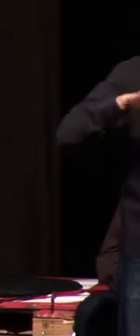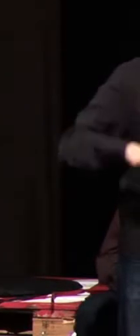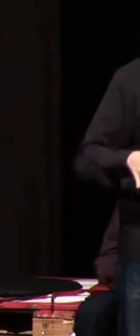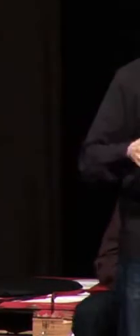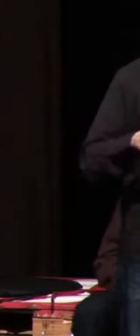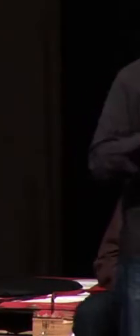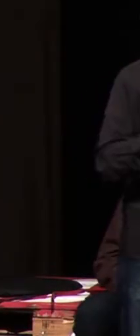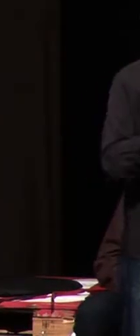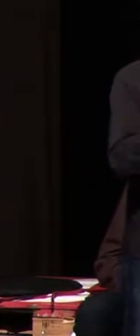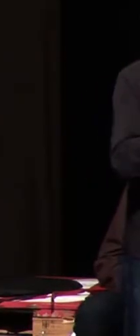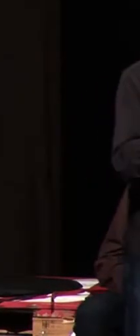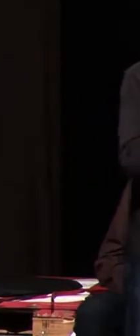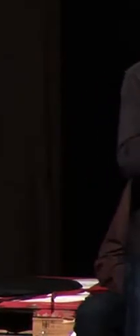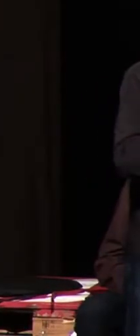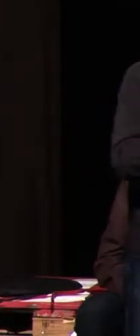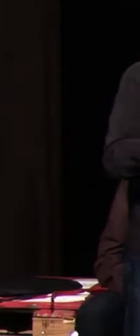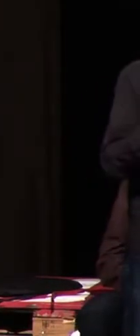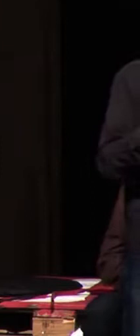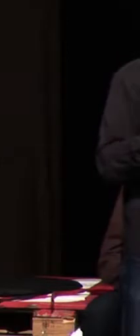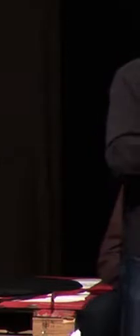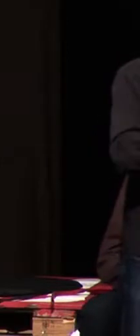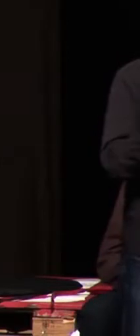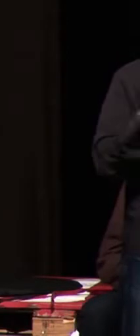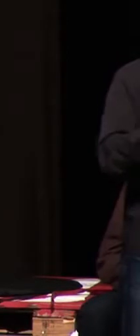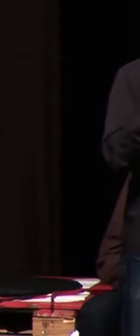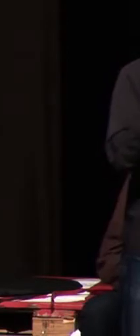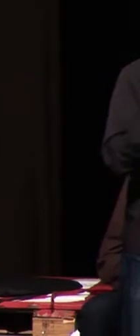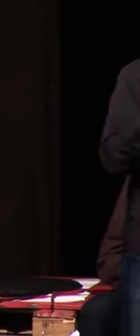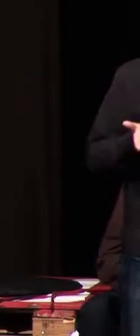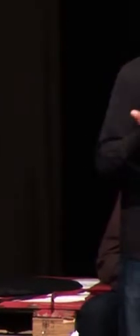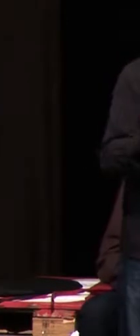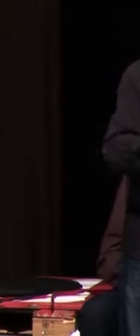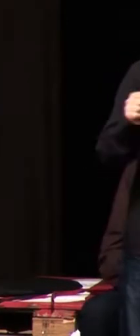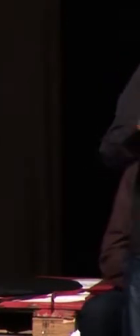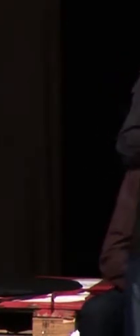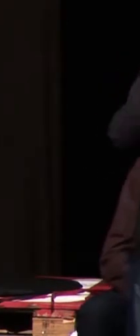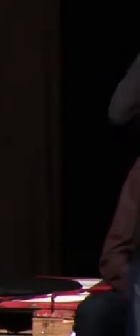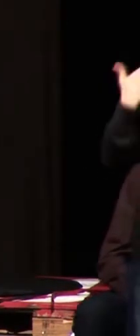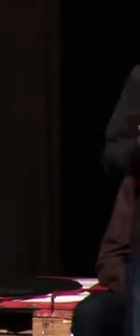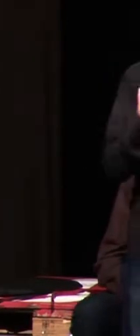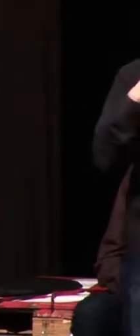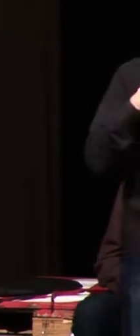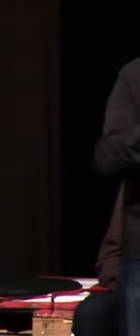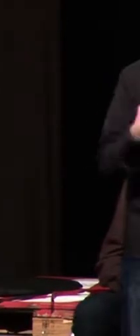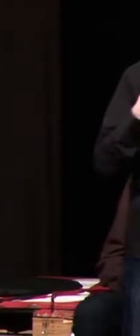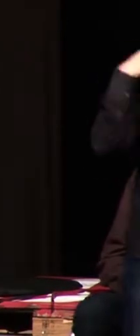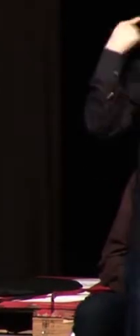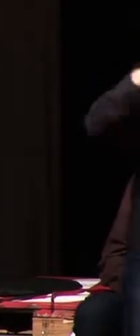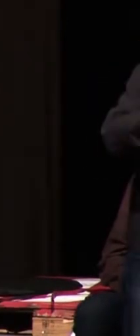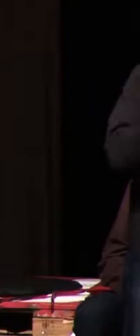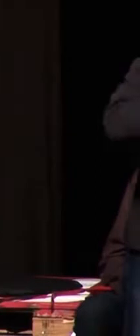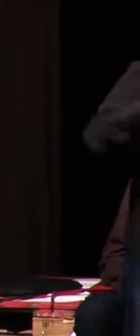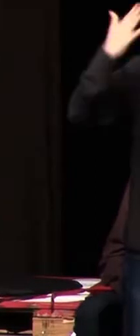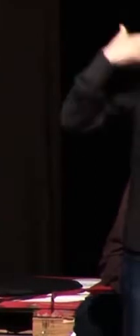ens estan parlant de prioritzar un eix social, però sense la força i l'empenta d'un poble, sense recordar les lluites, les tradicions, la gent que molt